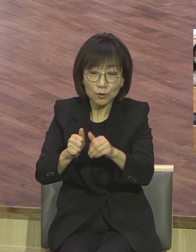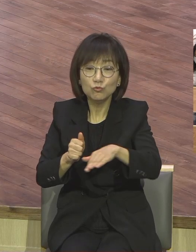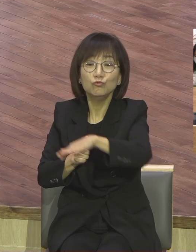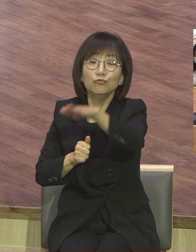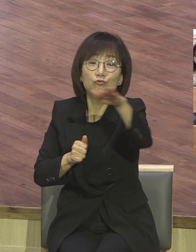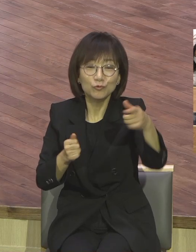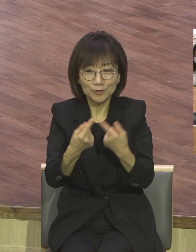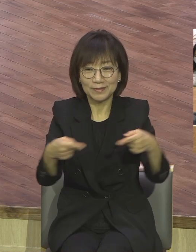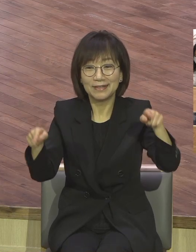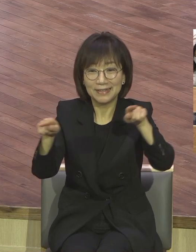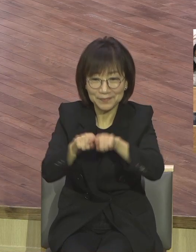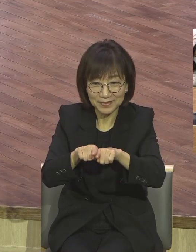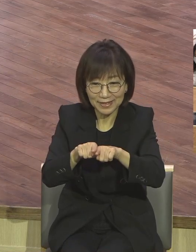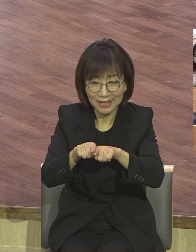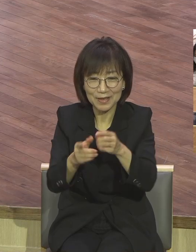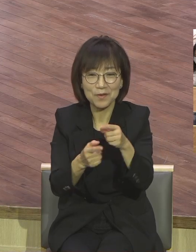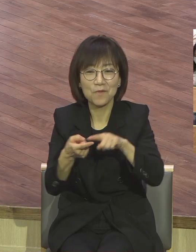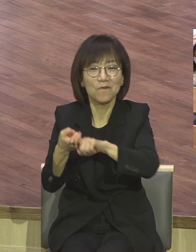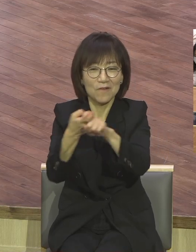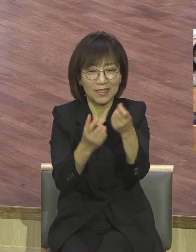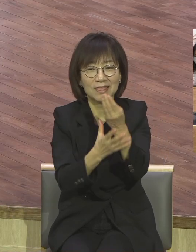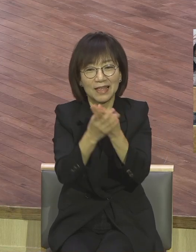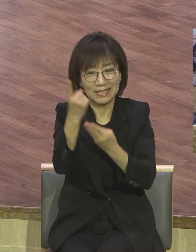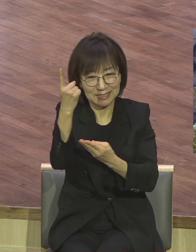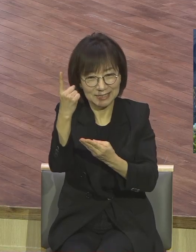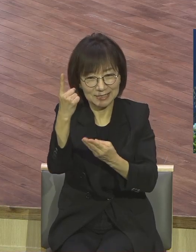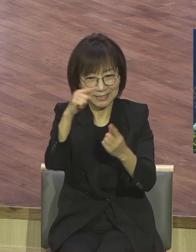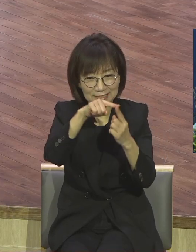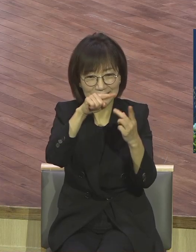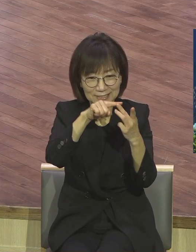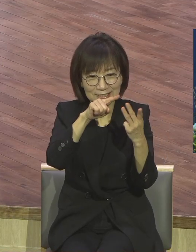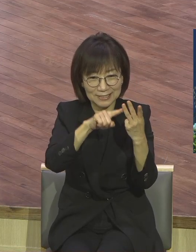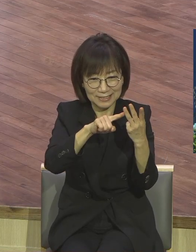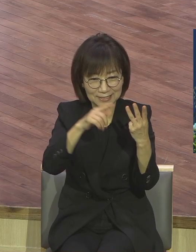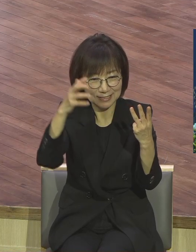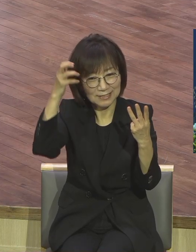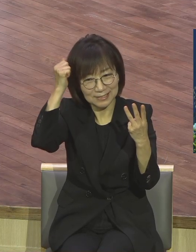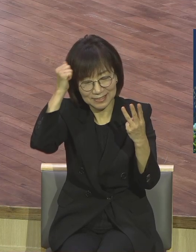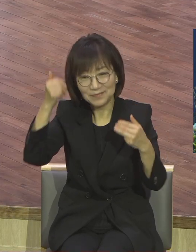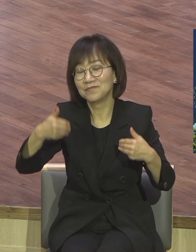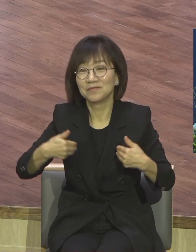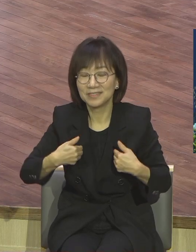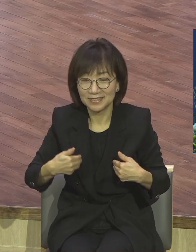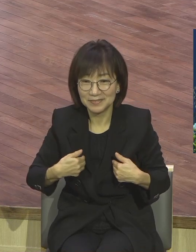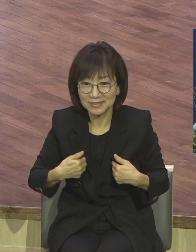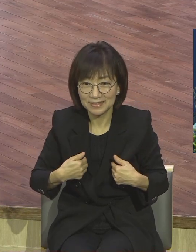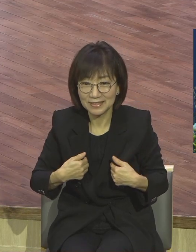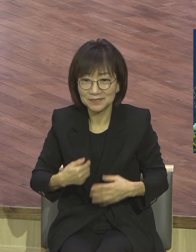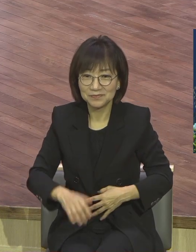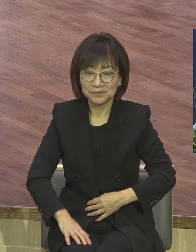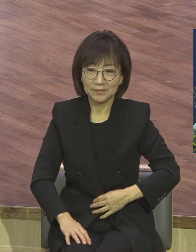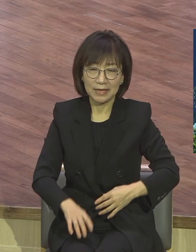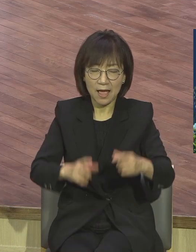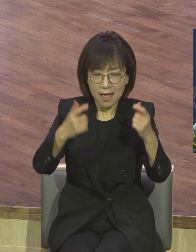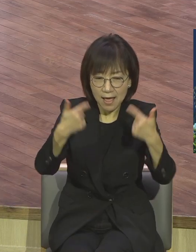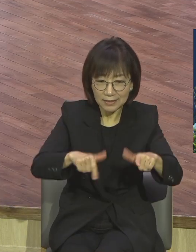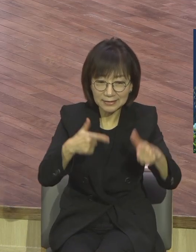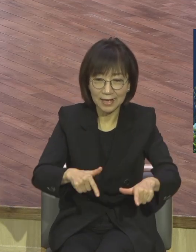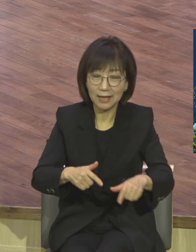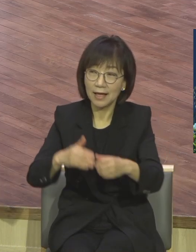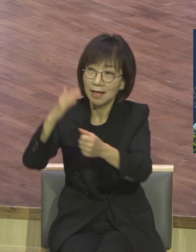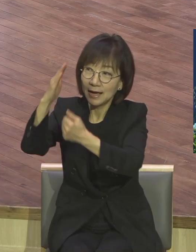Emmanuel. 아멘. 이것이 응답의 플랫폼이 돼야 돼요. 모든 것을 하나님의 말씀과